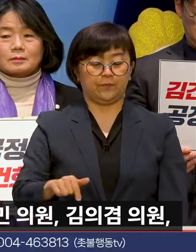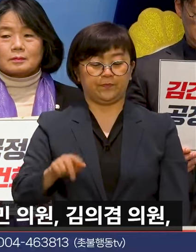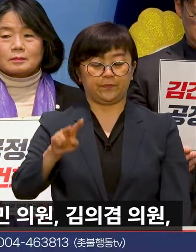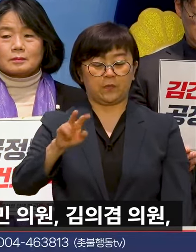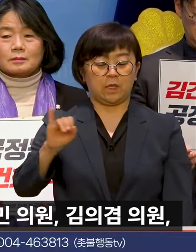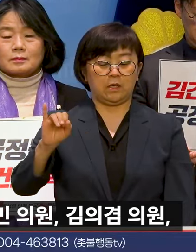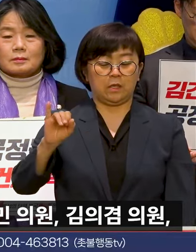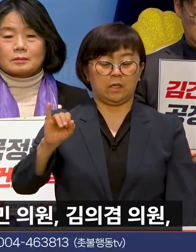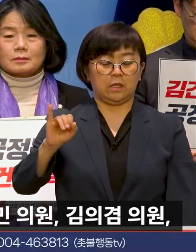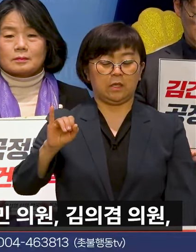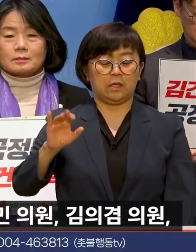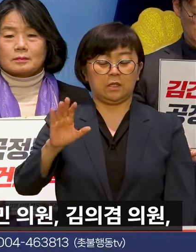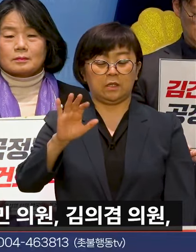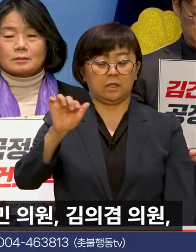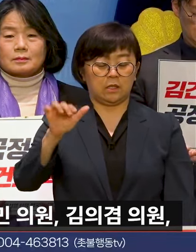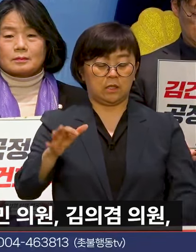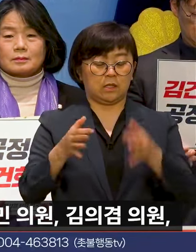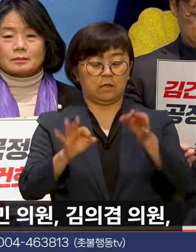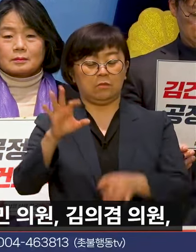정의원